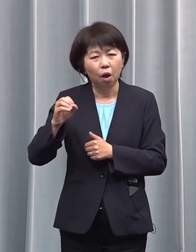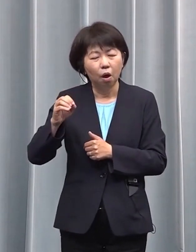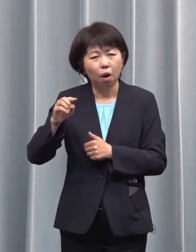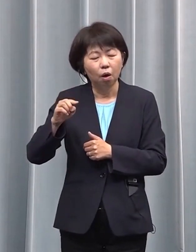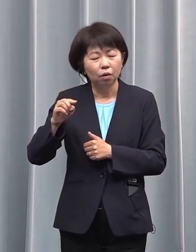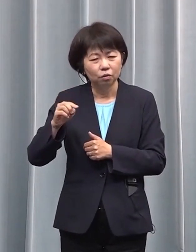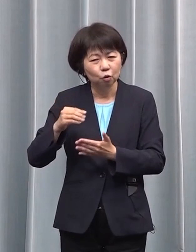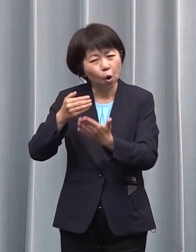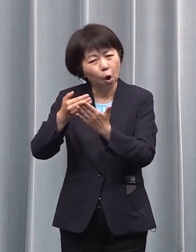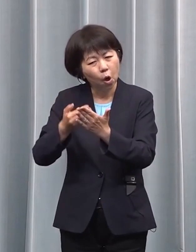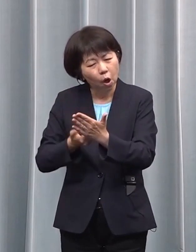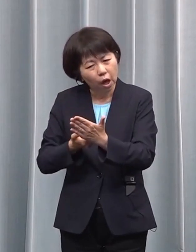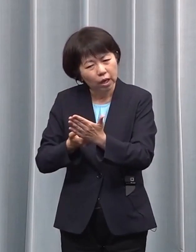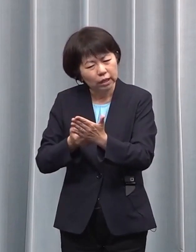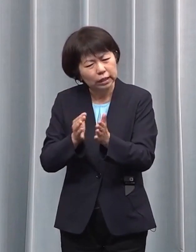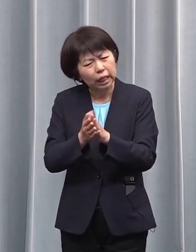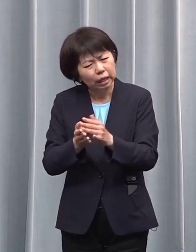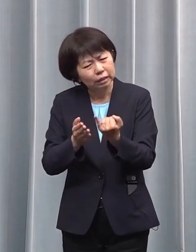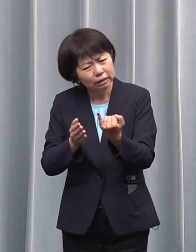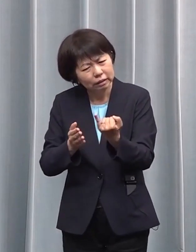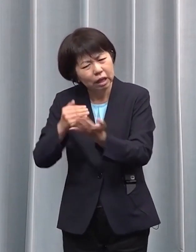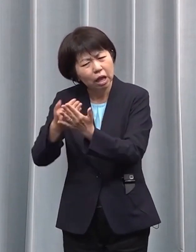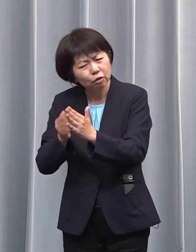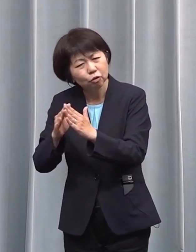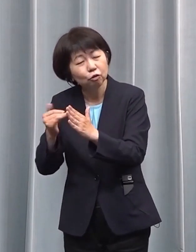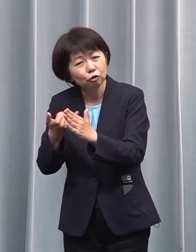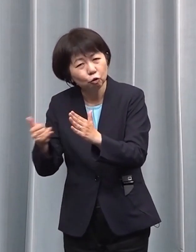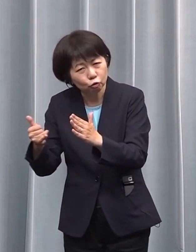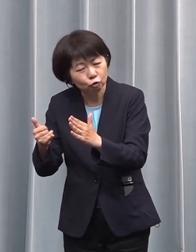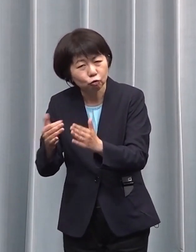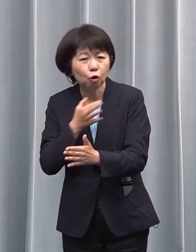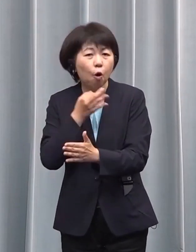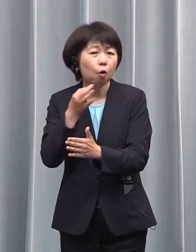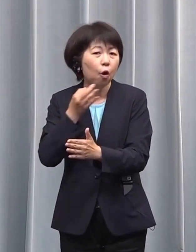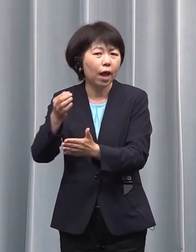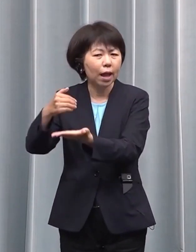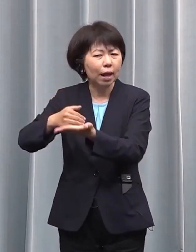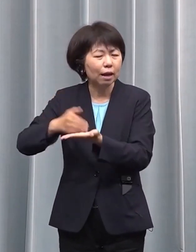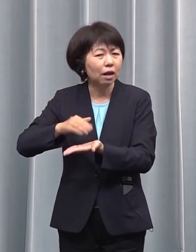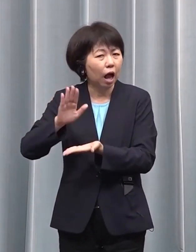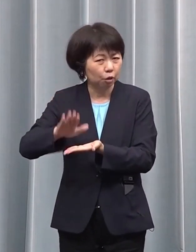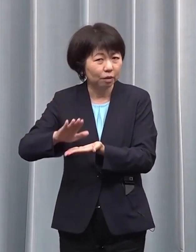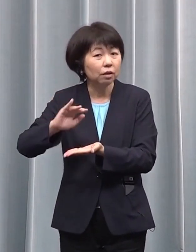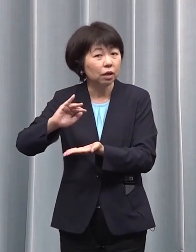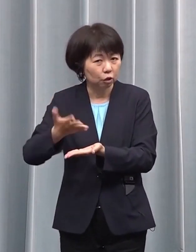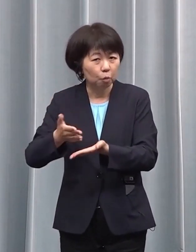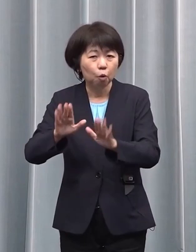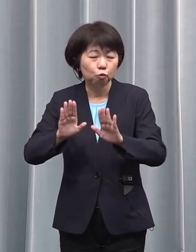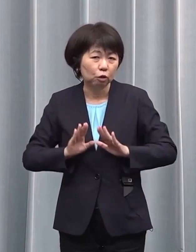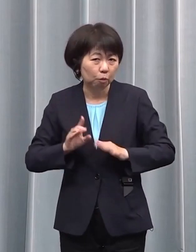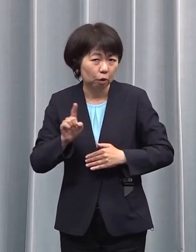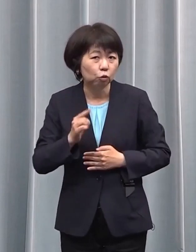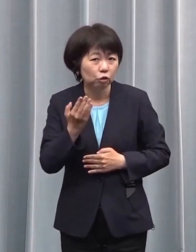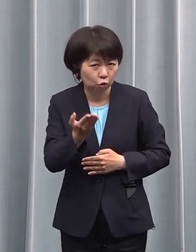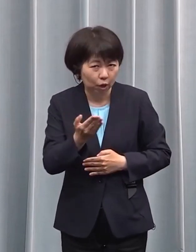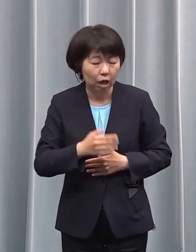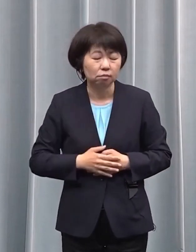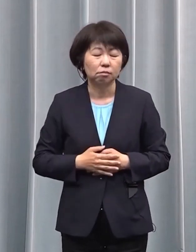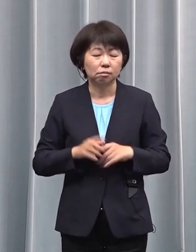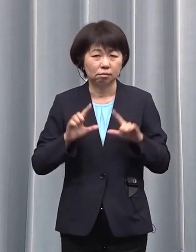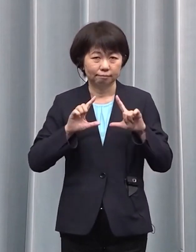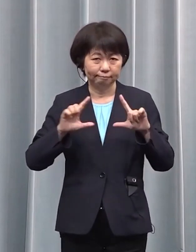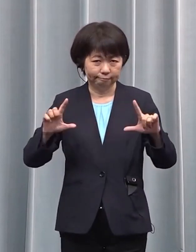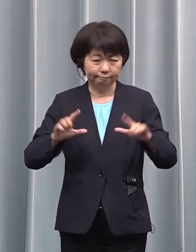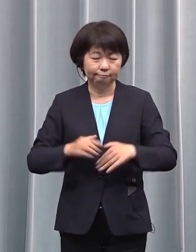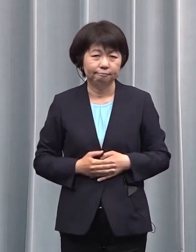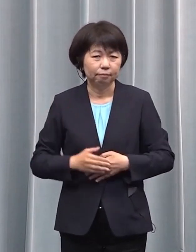お声というのは届いてますでしょうか。どういうふうに政府として受け止めたかお聞かせ願いますか。 ご指摘の点に